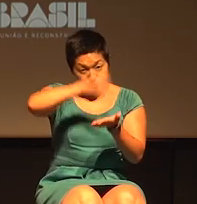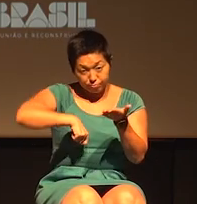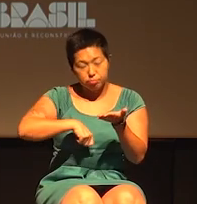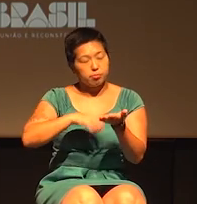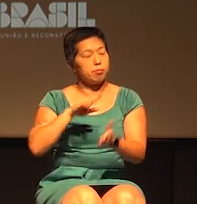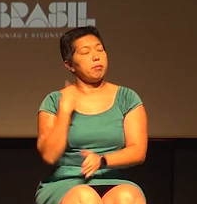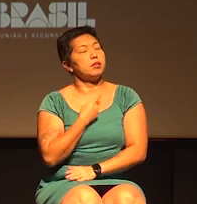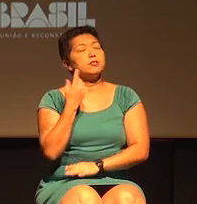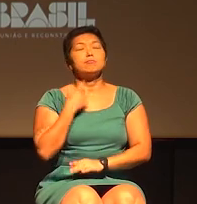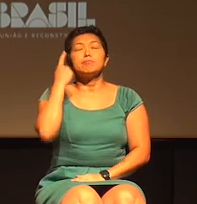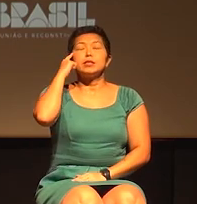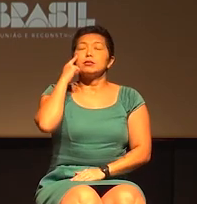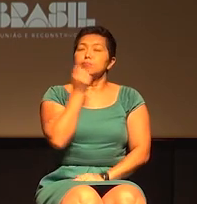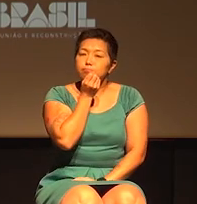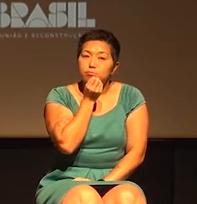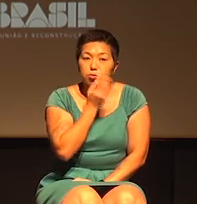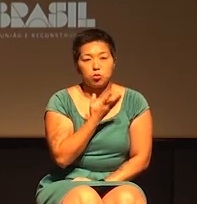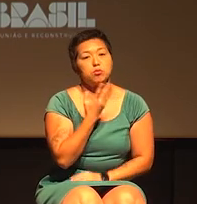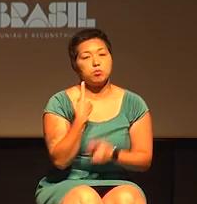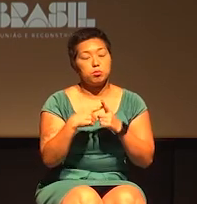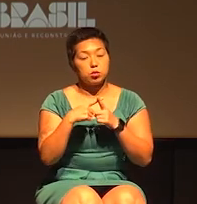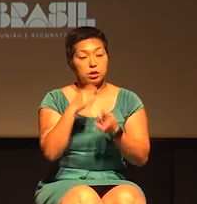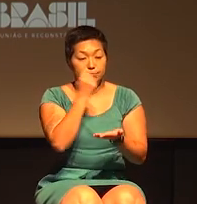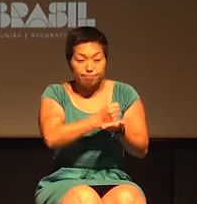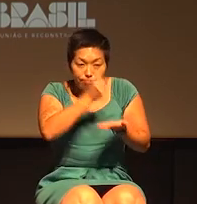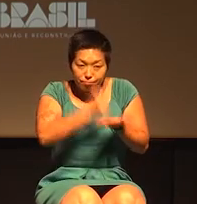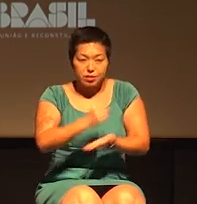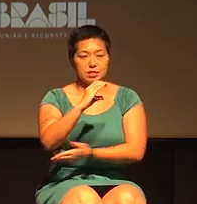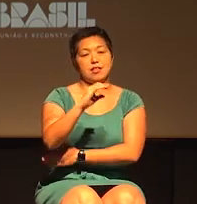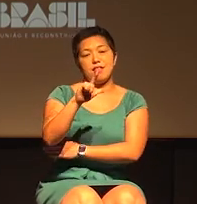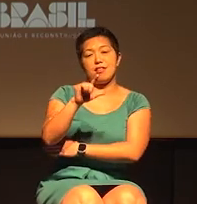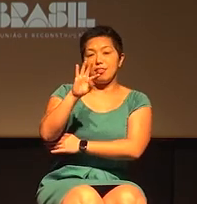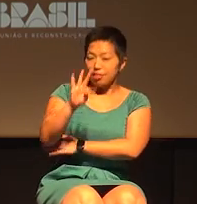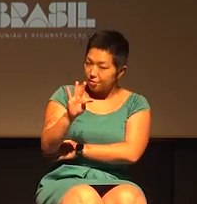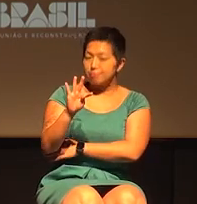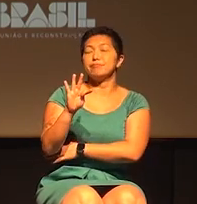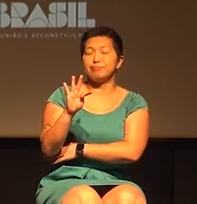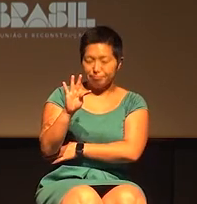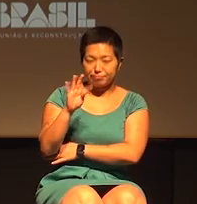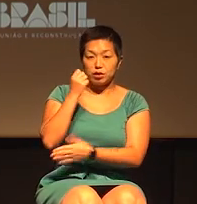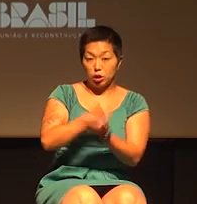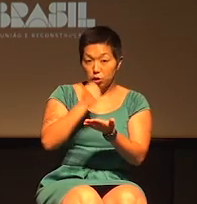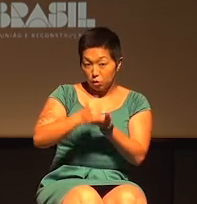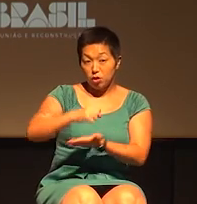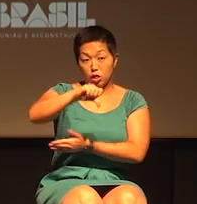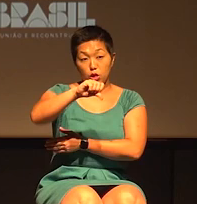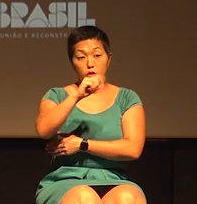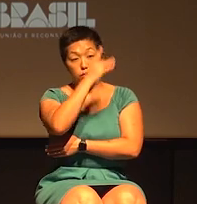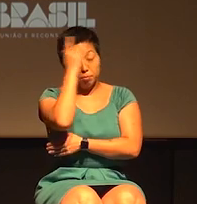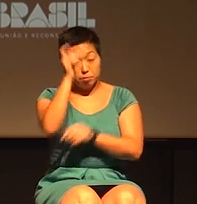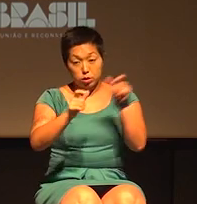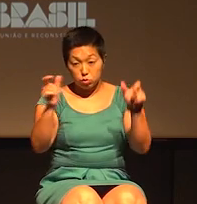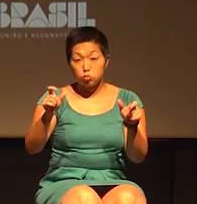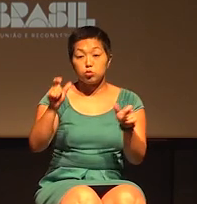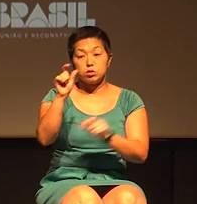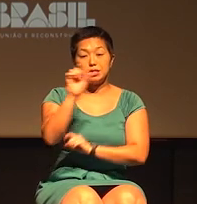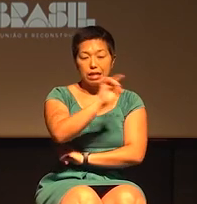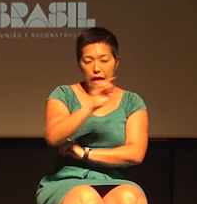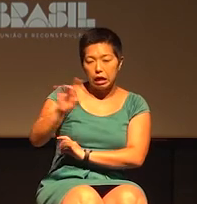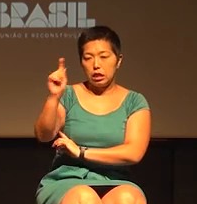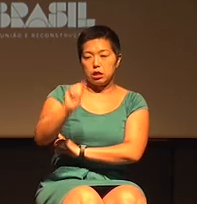glorioso eh CLT CLT nove pessoas por Associação só isso já